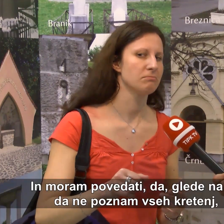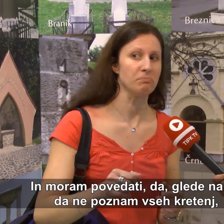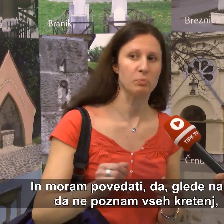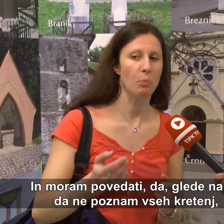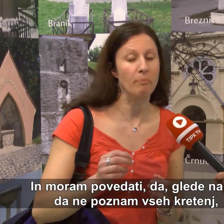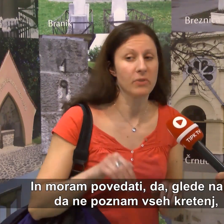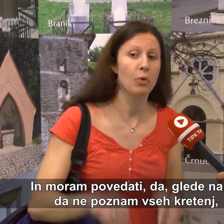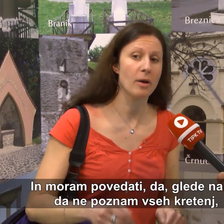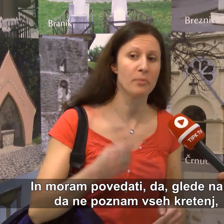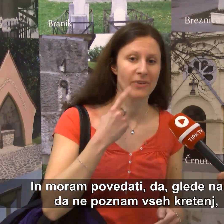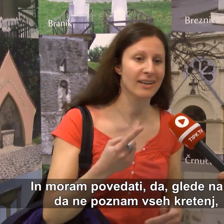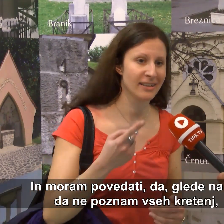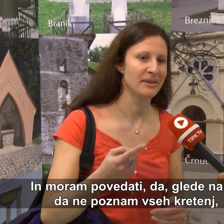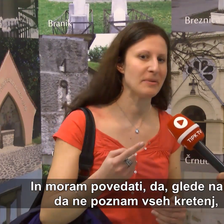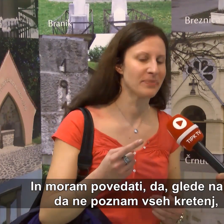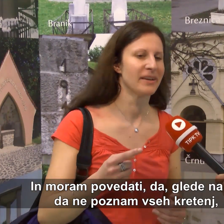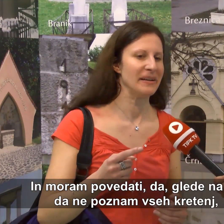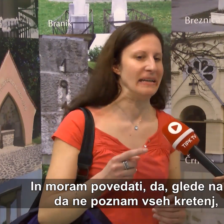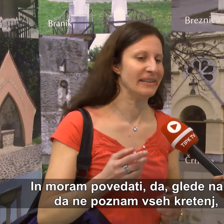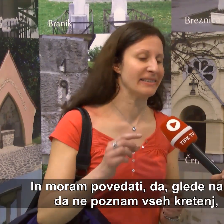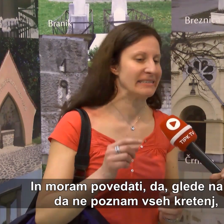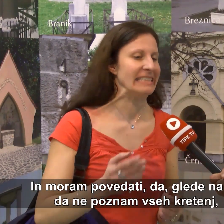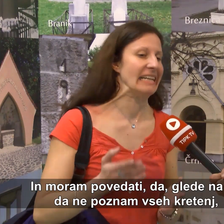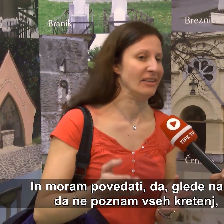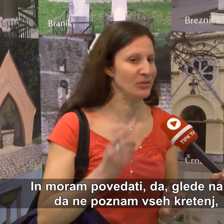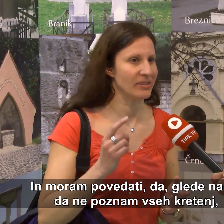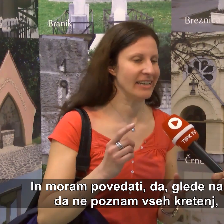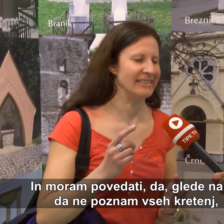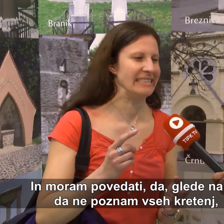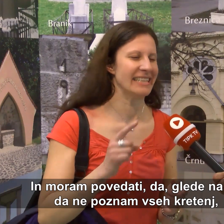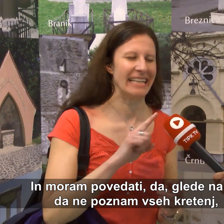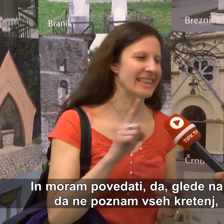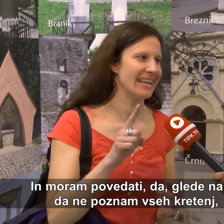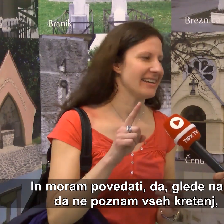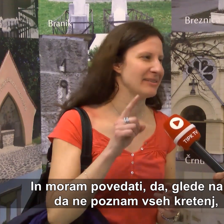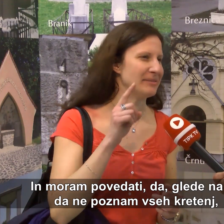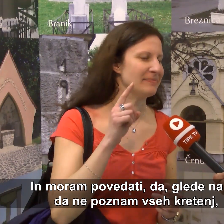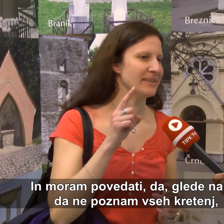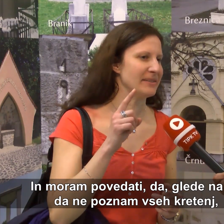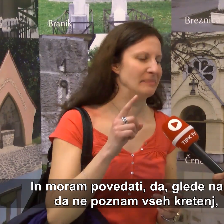In moram povedati, da glede to, da